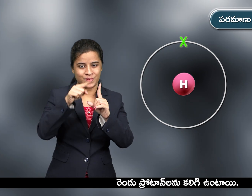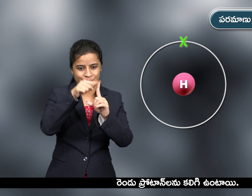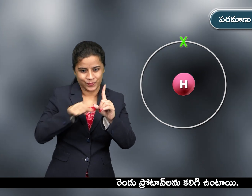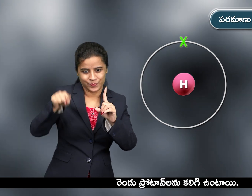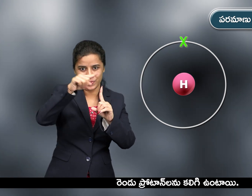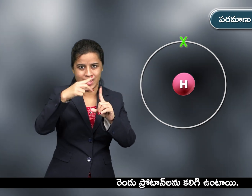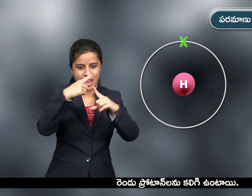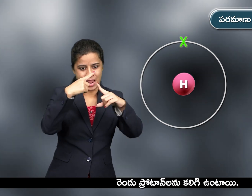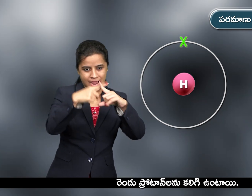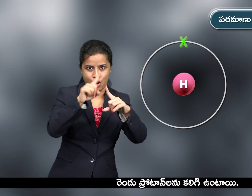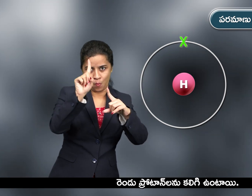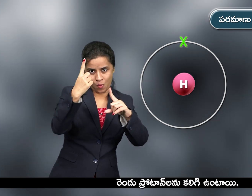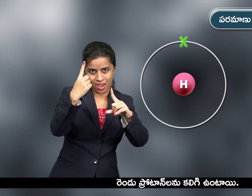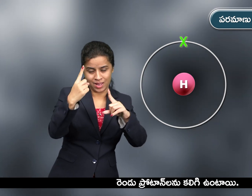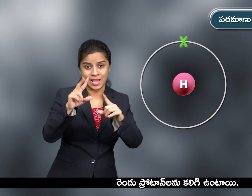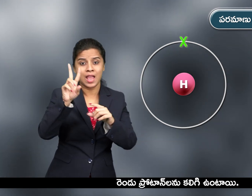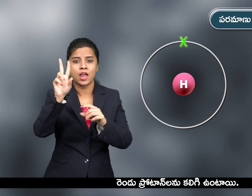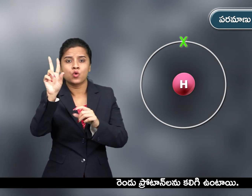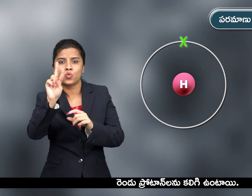2 ప్రోటాన్లను కలిగి ఉంటాయి.